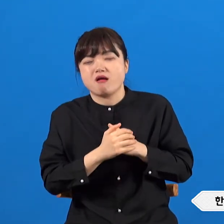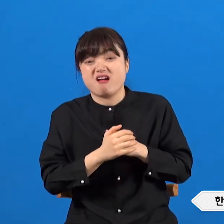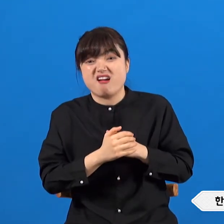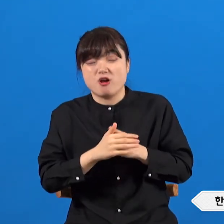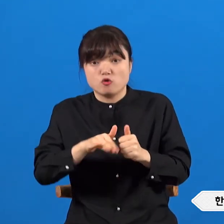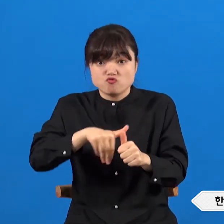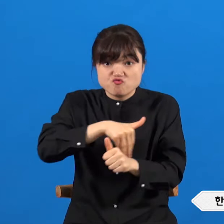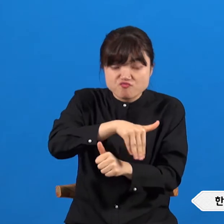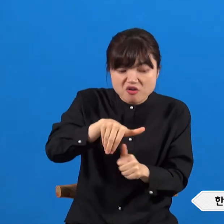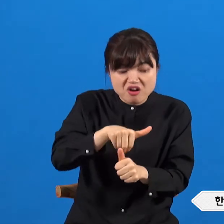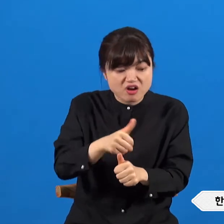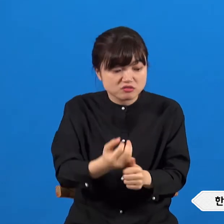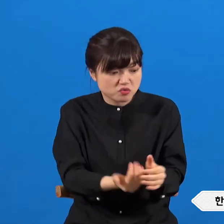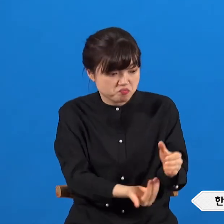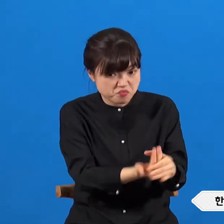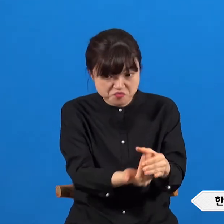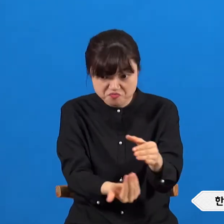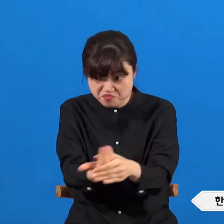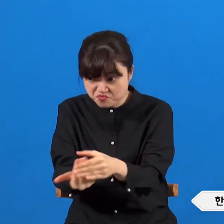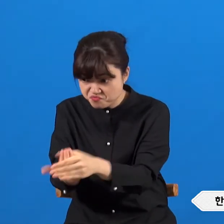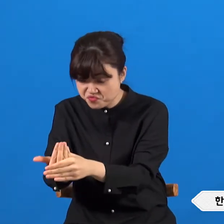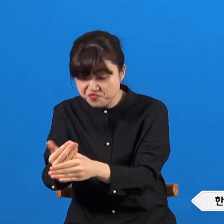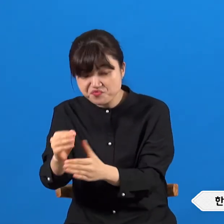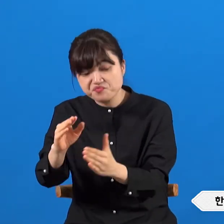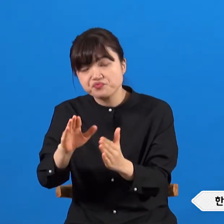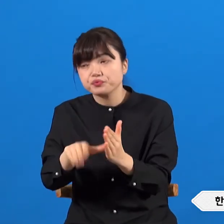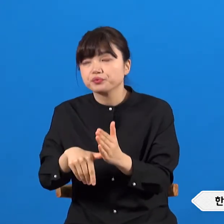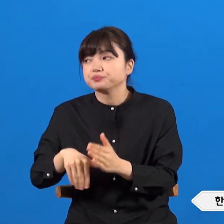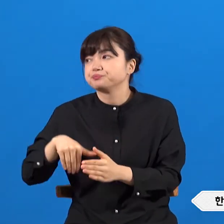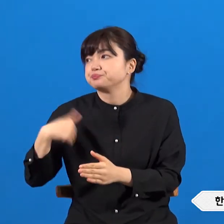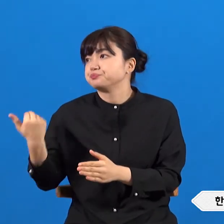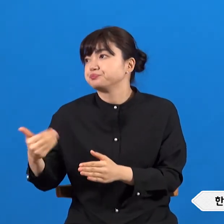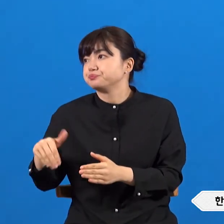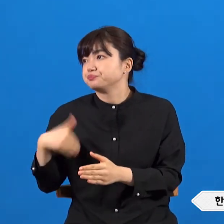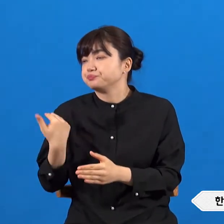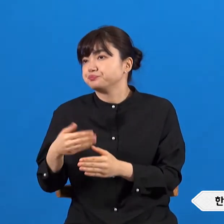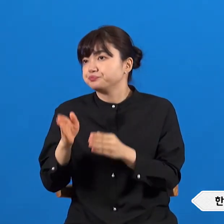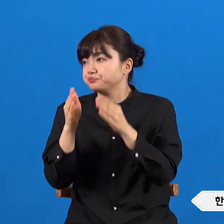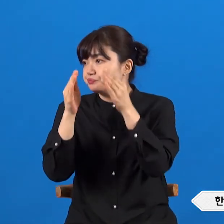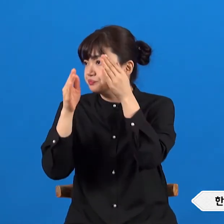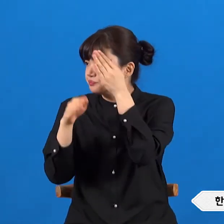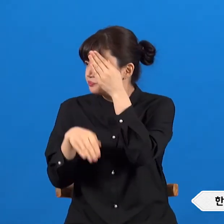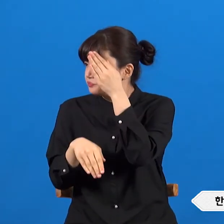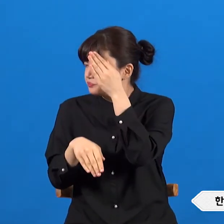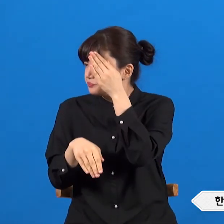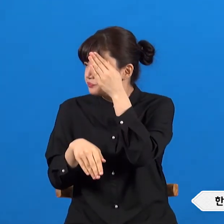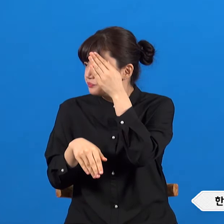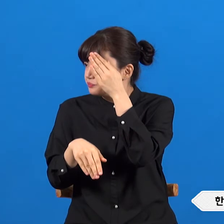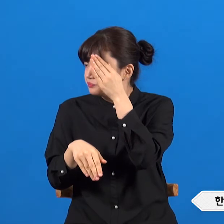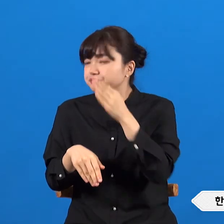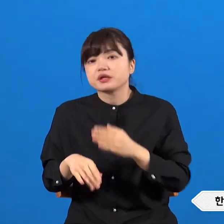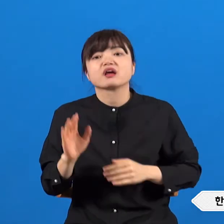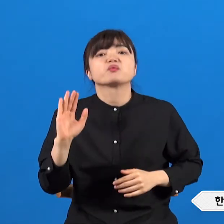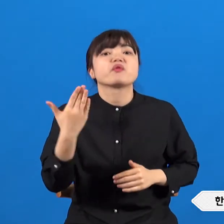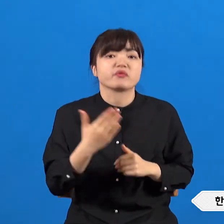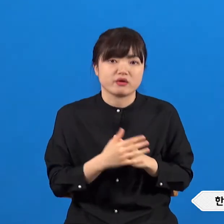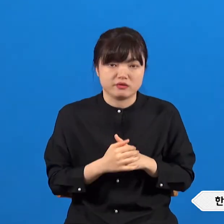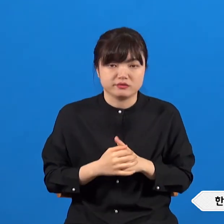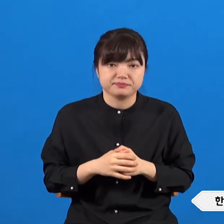그래서 주위에서 벌어지는 모든 일들에 눈을 닫고 마음을 닫고 그냥 다 생략해